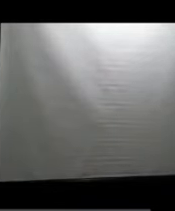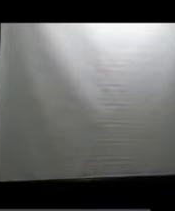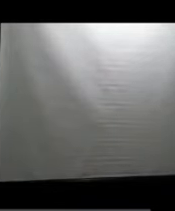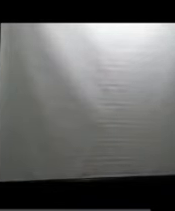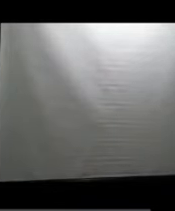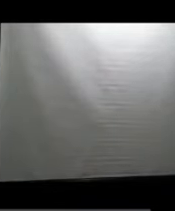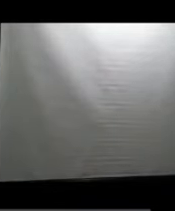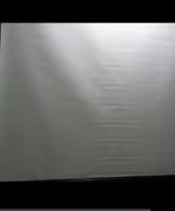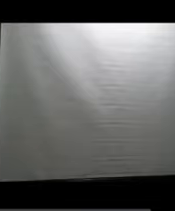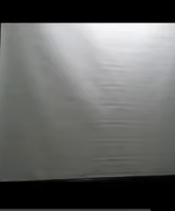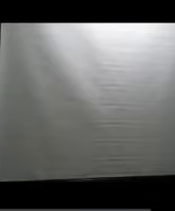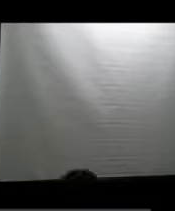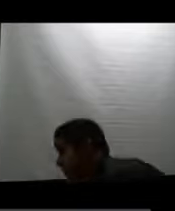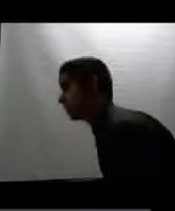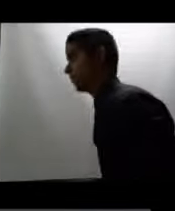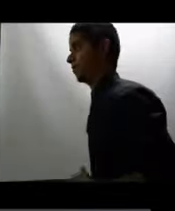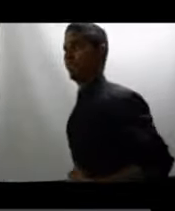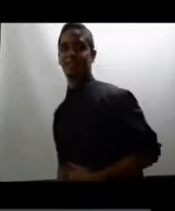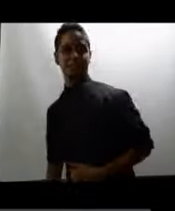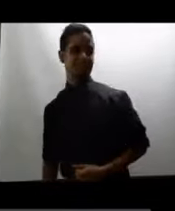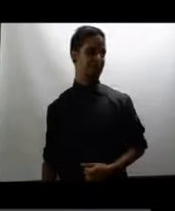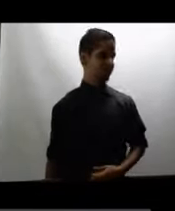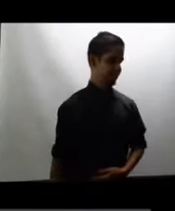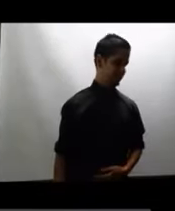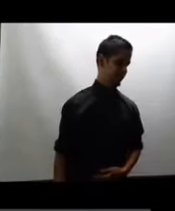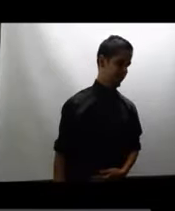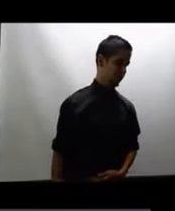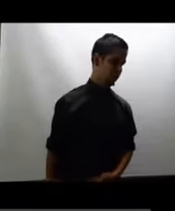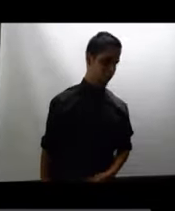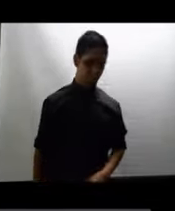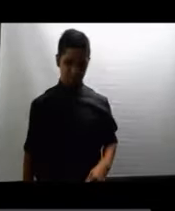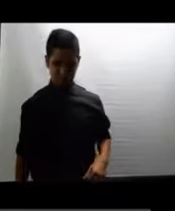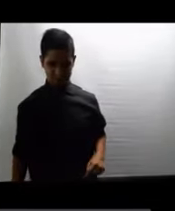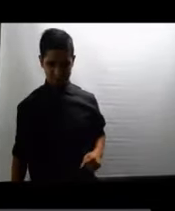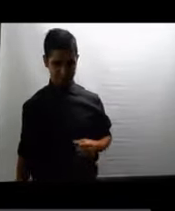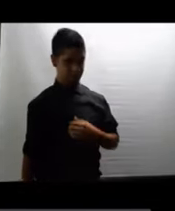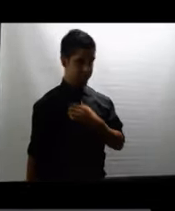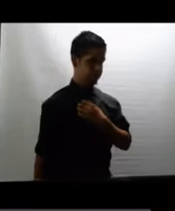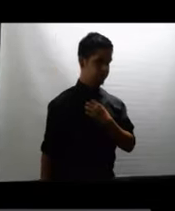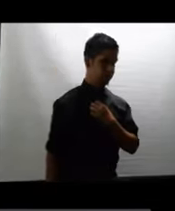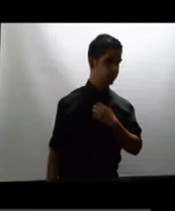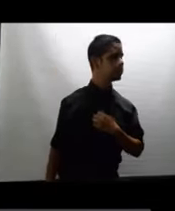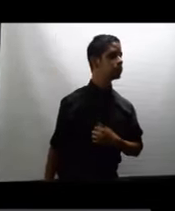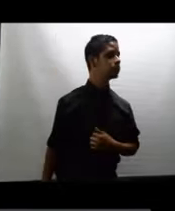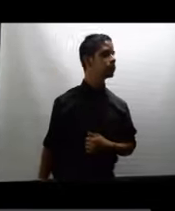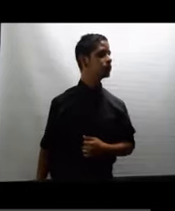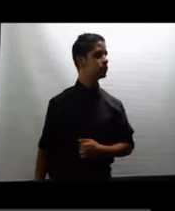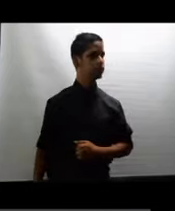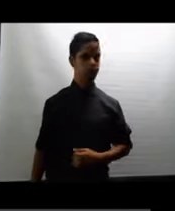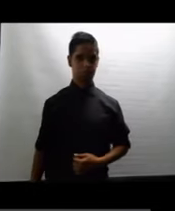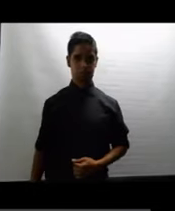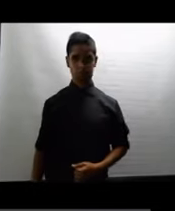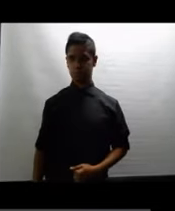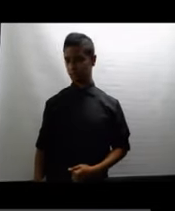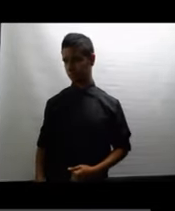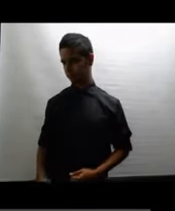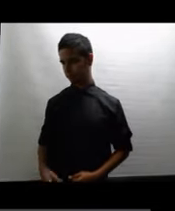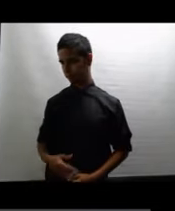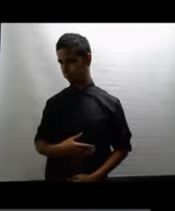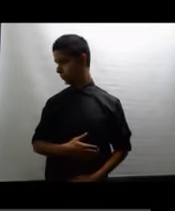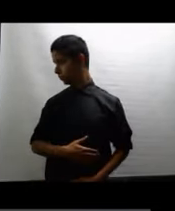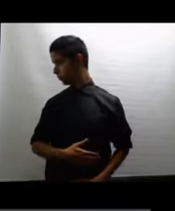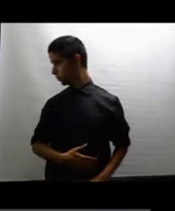mejor red en Puerto Rico. deja que tus medios se salgan del bonche. En